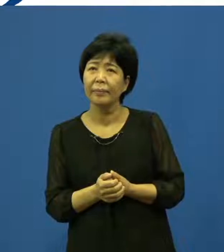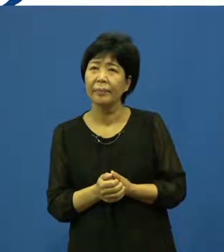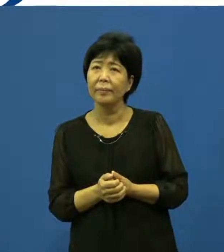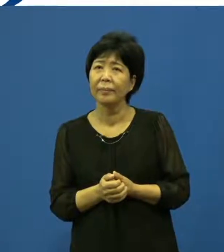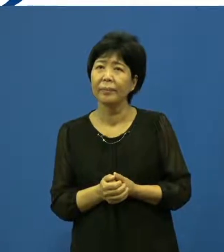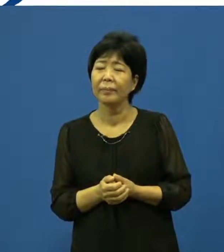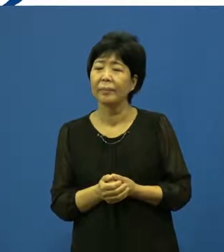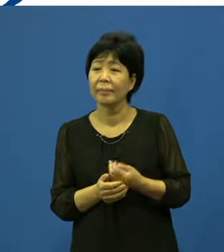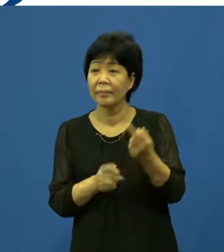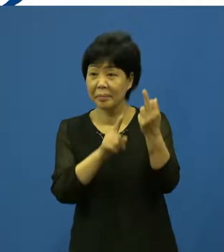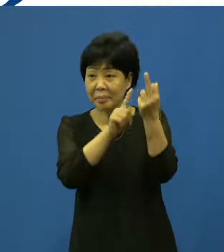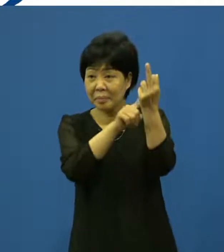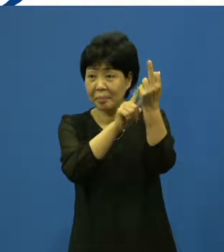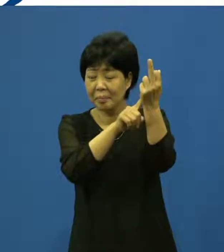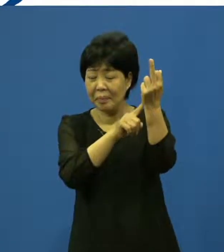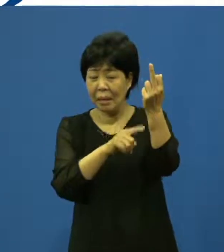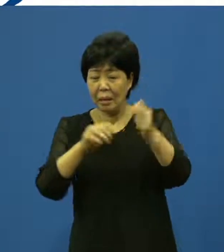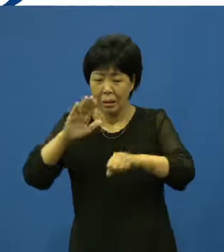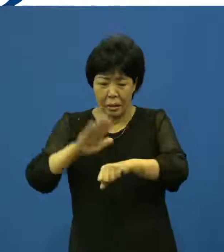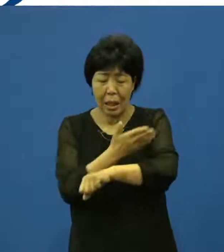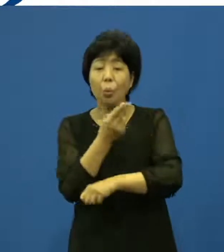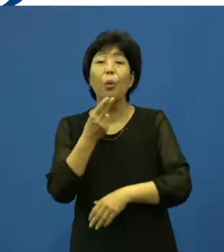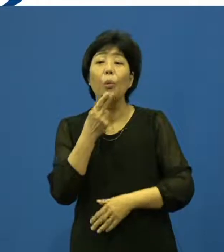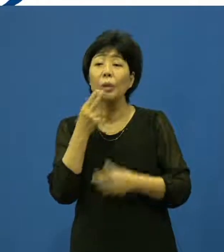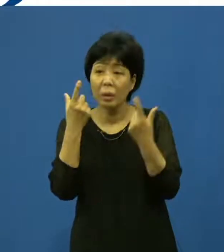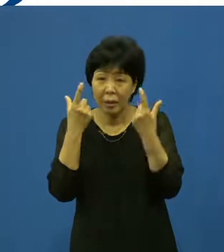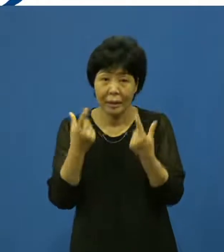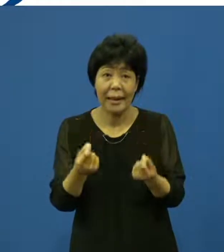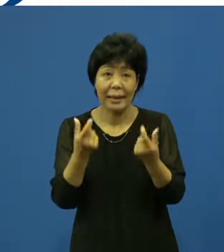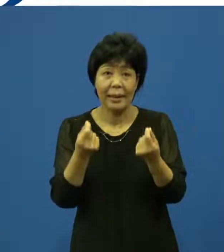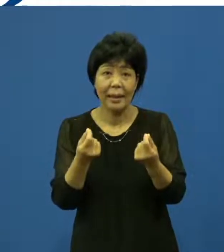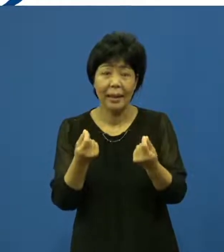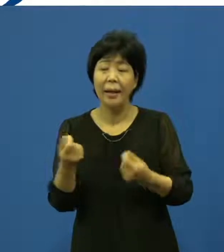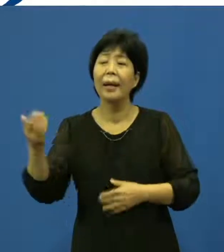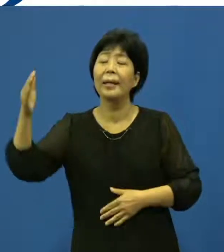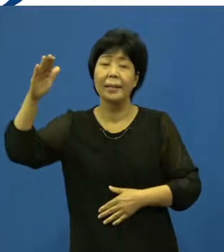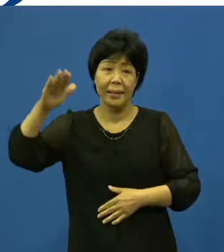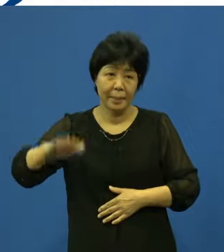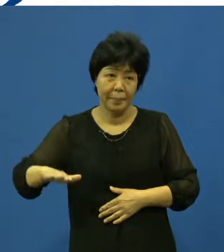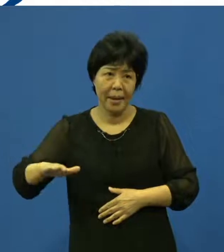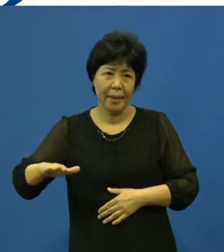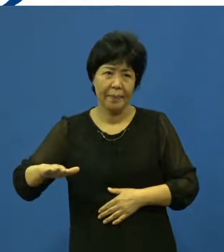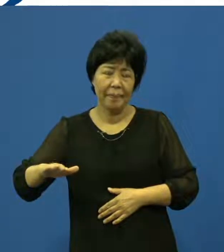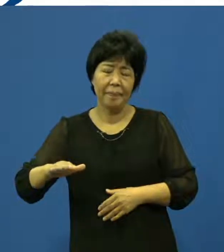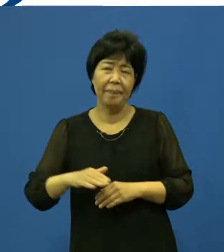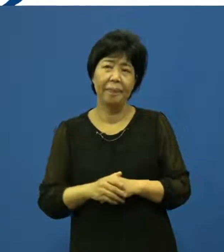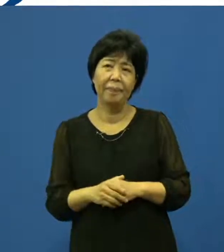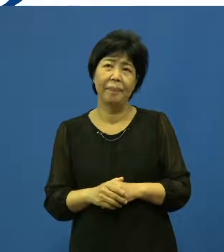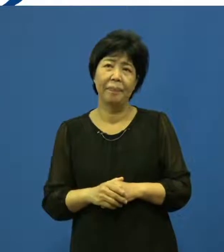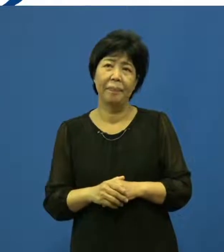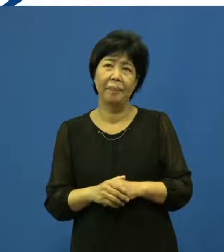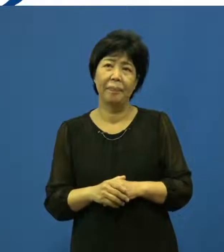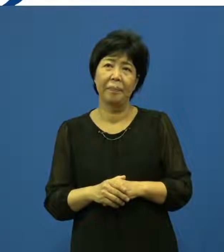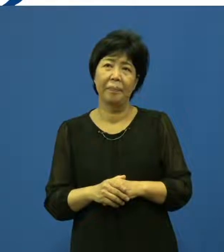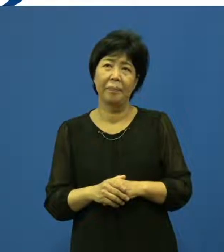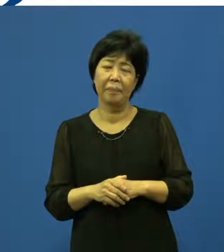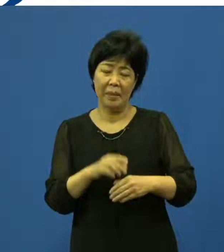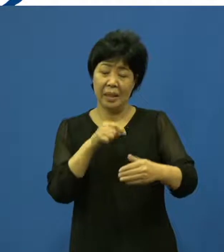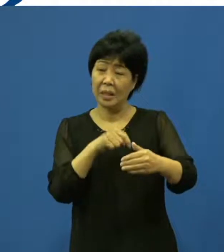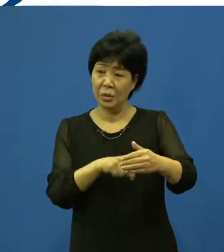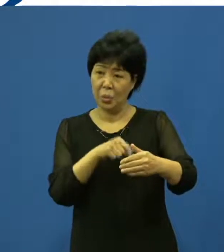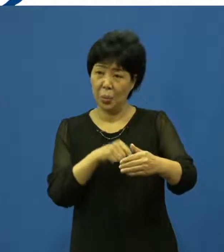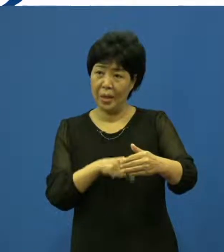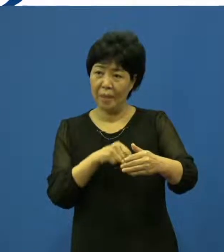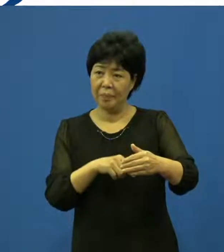큰 아들은 잘못한 것이 없어 보입니다. 그러나 곧 큰 아들의 정체는 드러나죠. 그러나